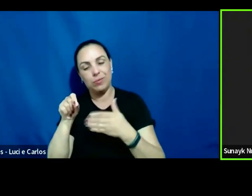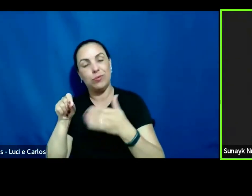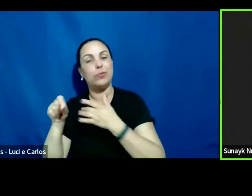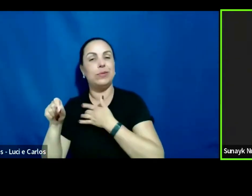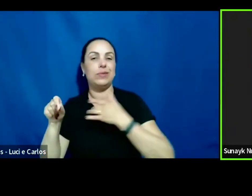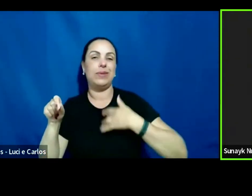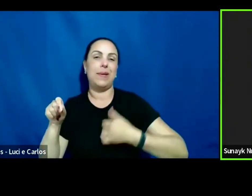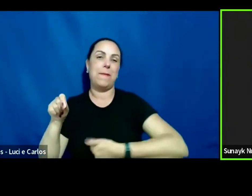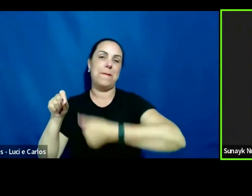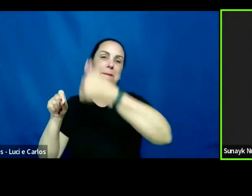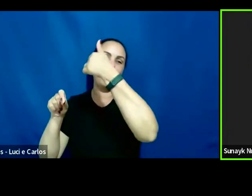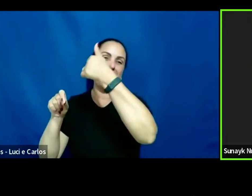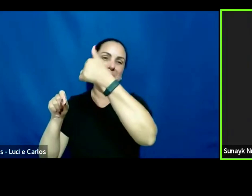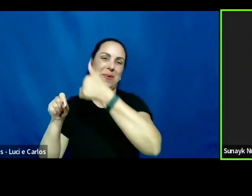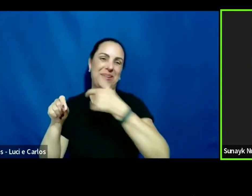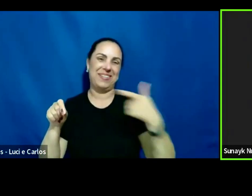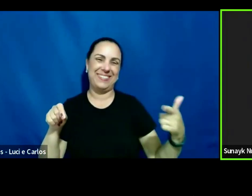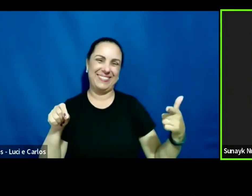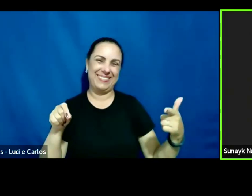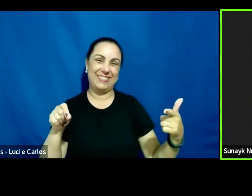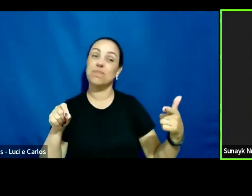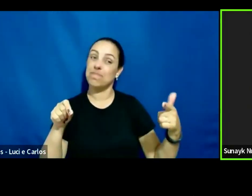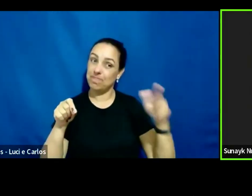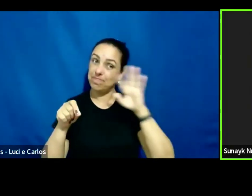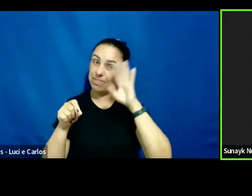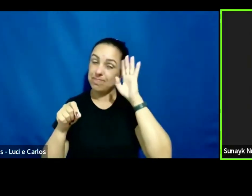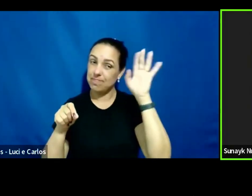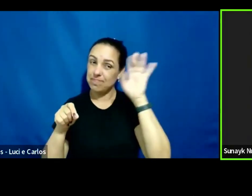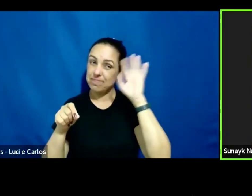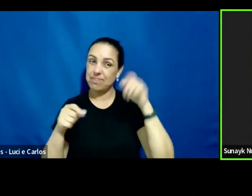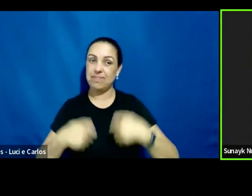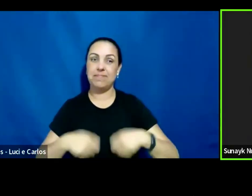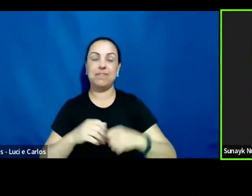Câncer, diabetes, hipertensão, tá?